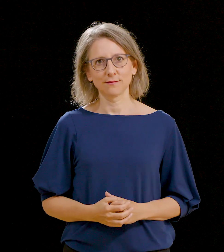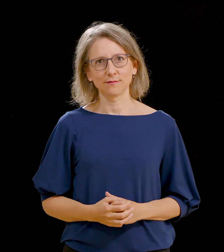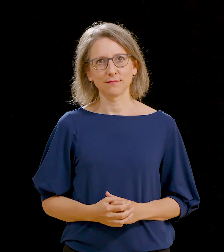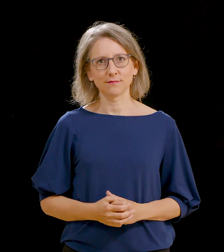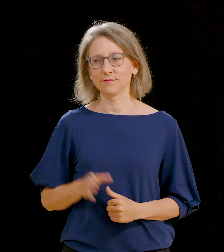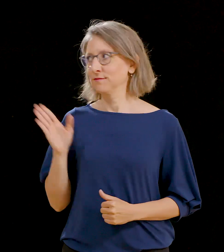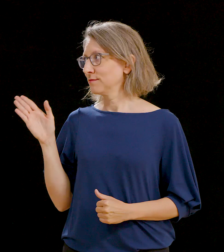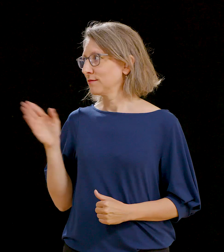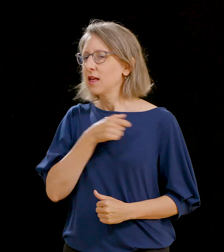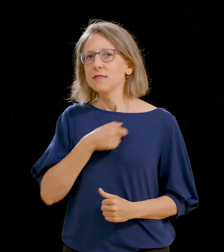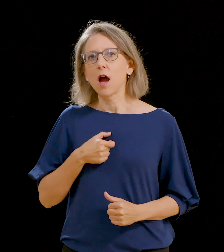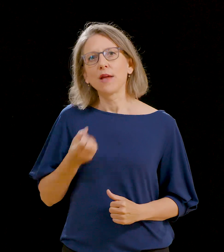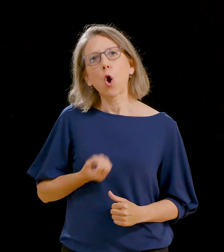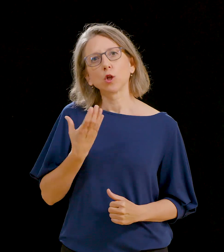Das ist Otto Staudach.